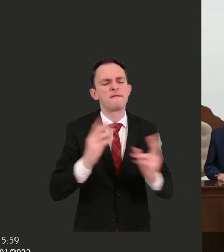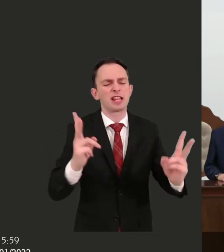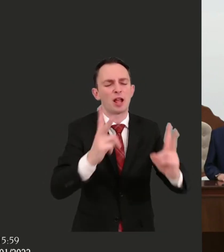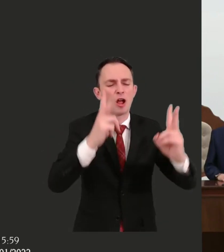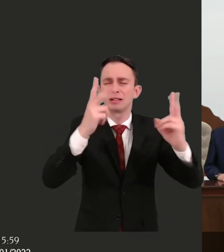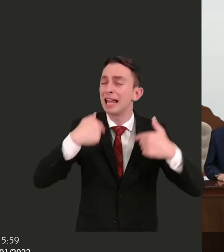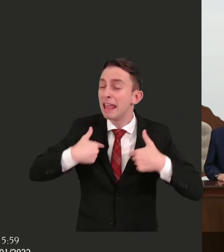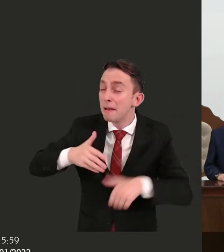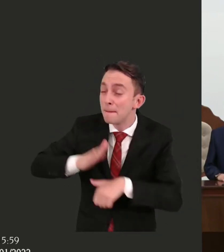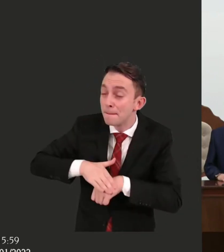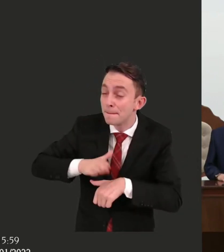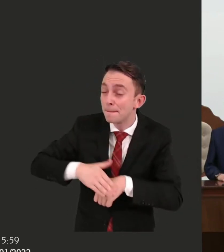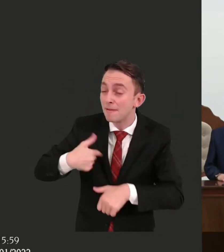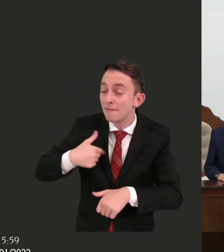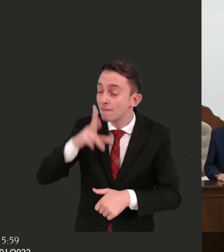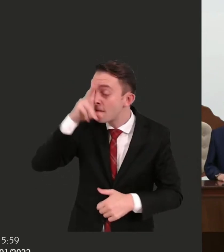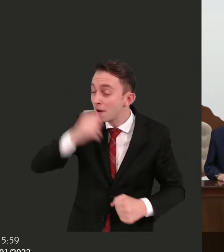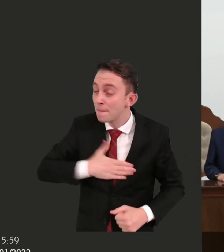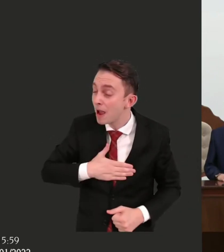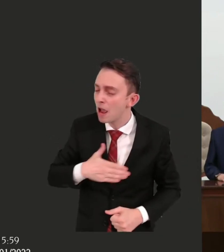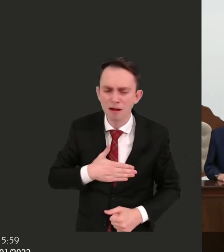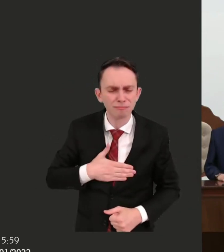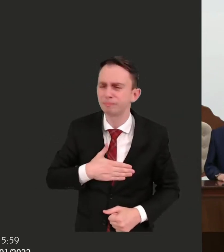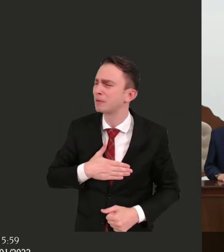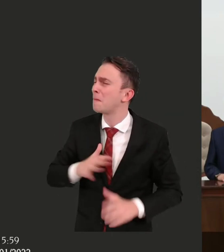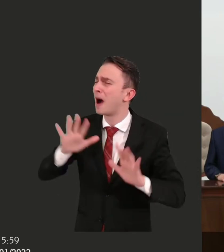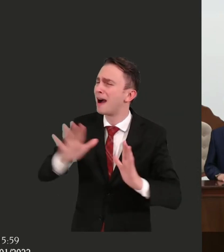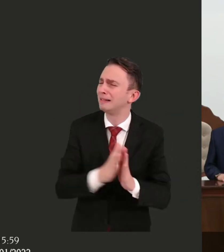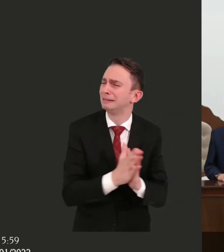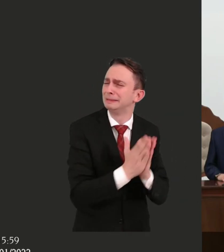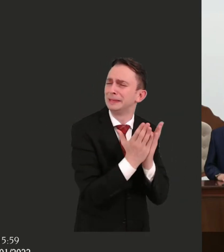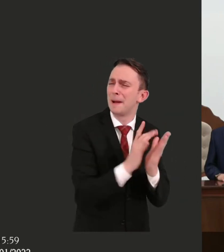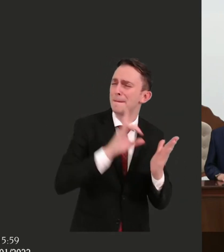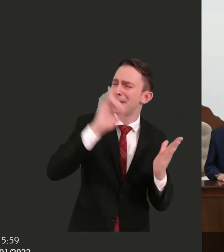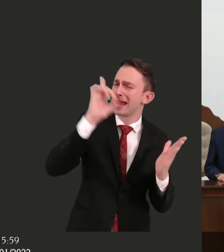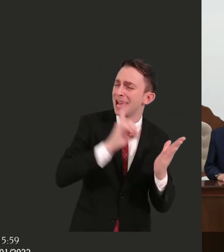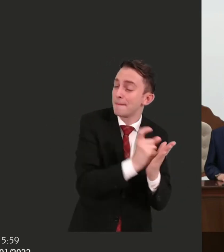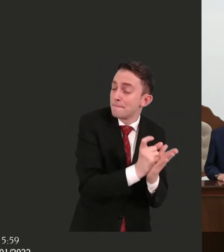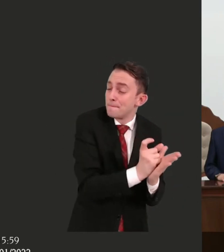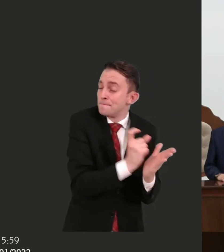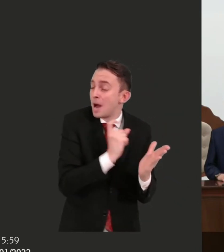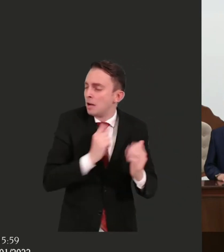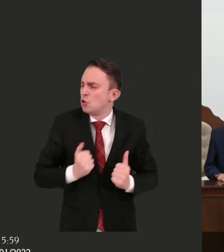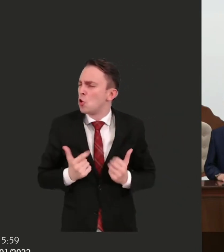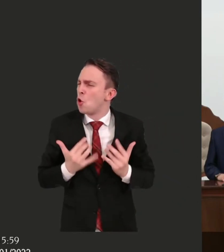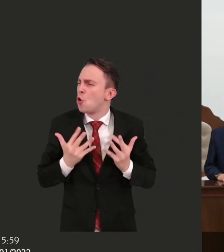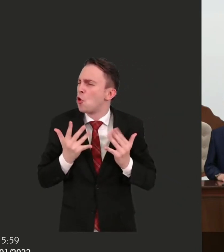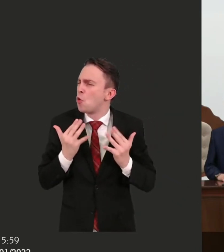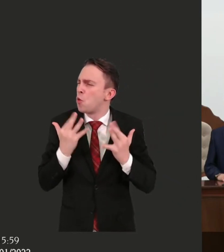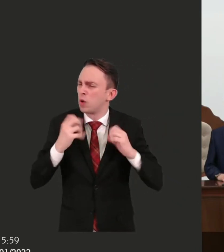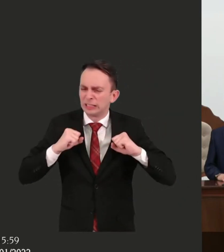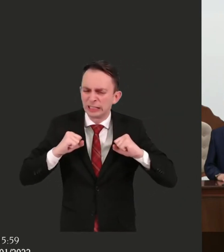tua palavra, tu nos farás vencer todo o mal. Te damos graças por tudo, pedimos as